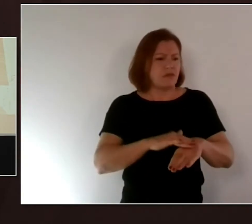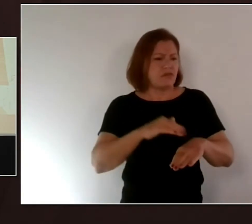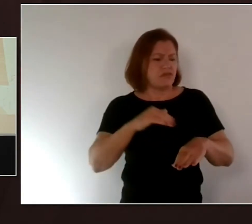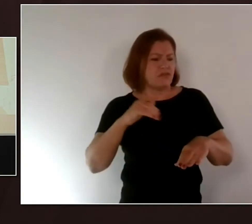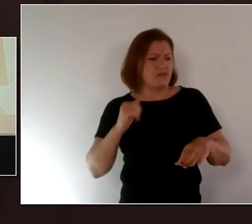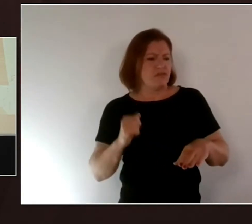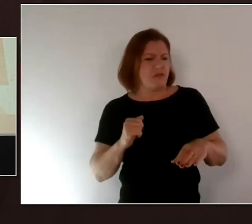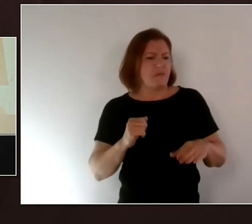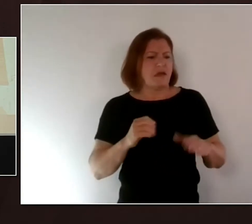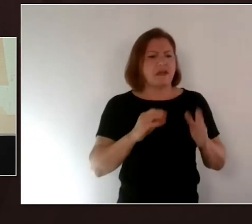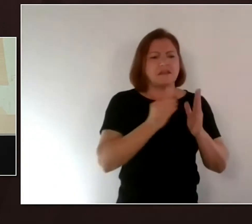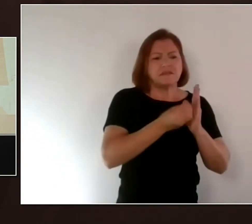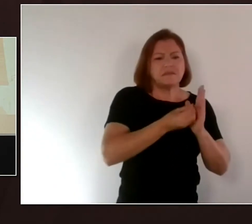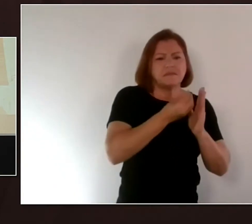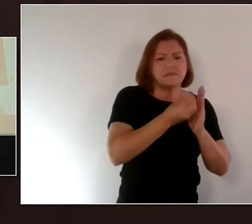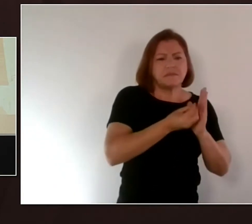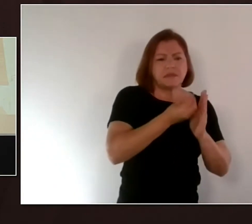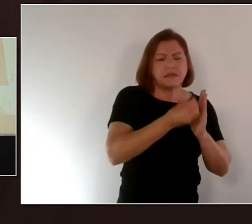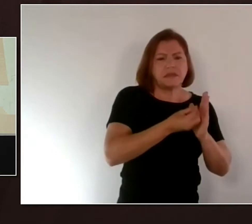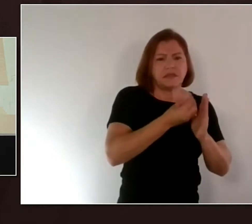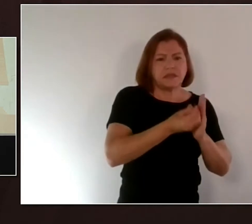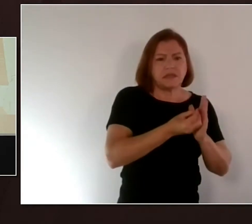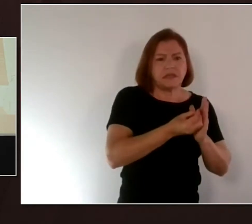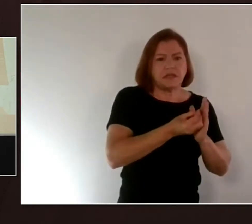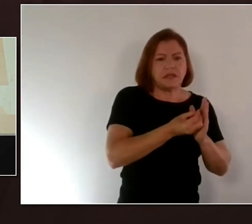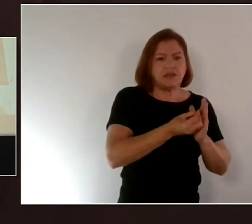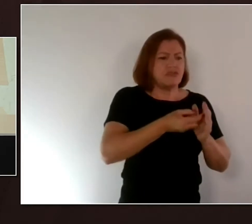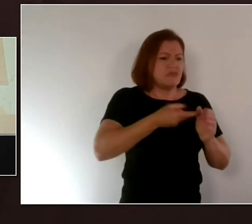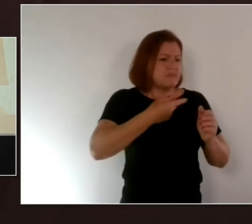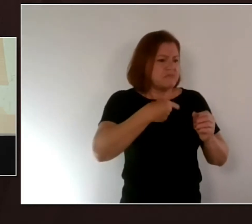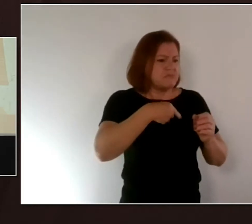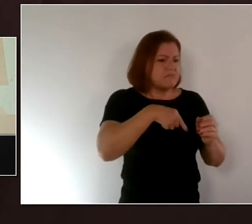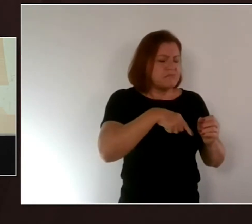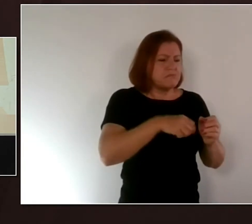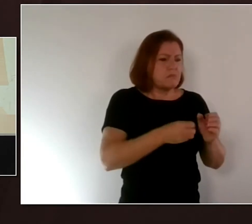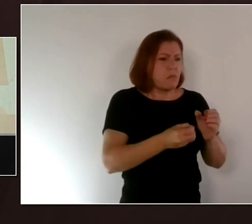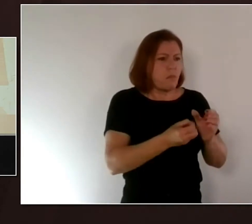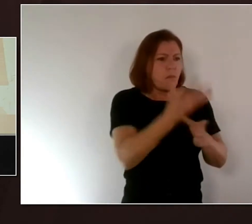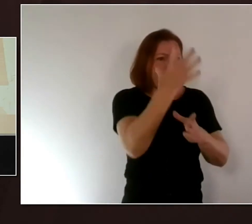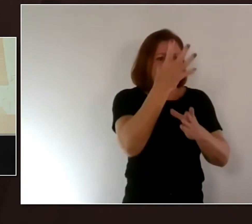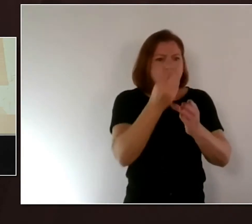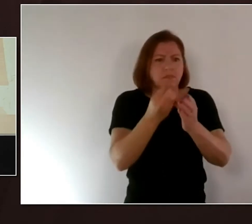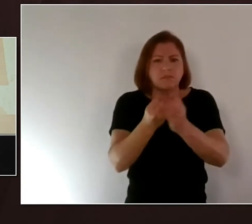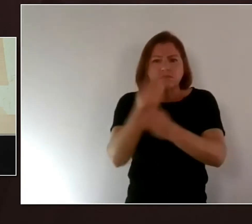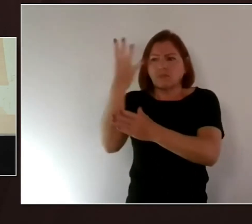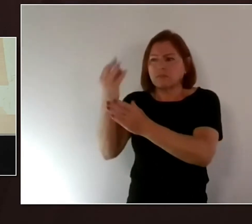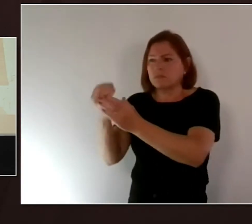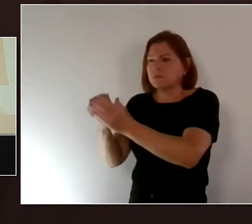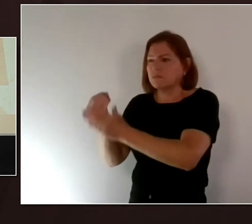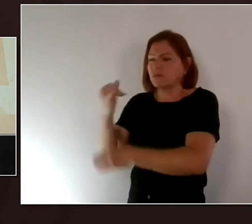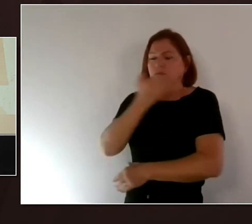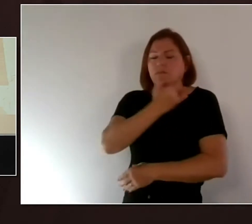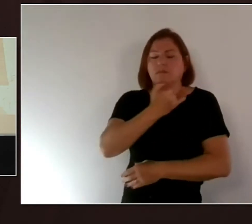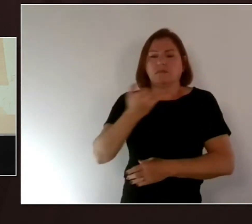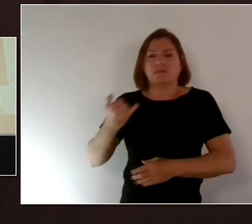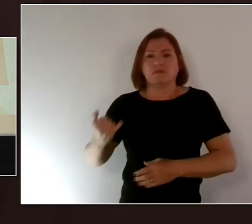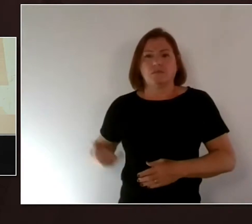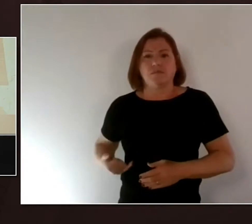a surgir em diferentes partes do império, porque o Império Romano era grande, certo? E a